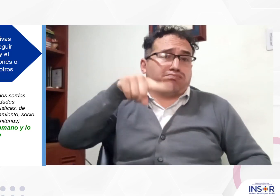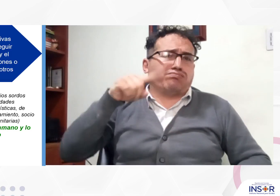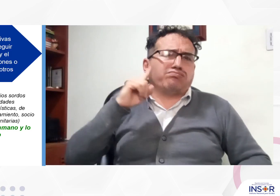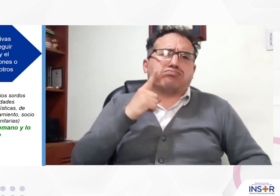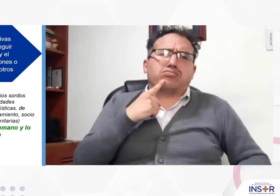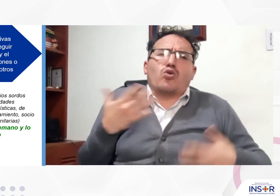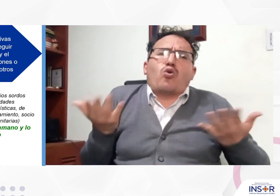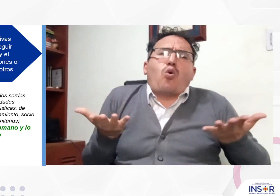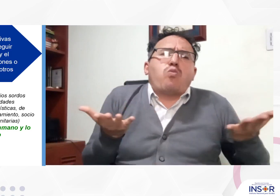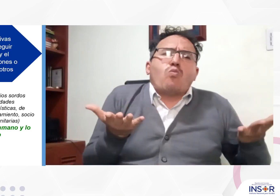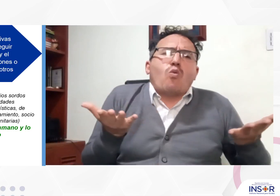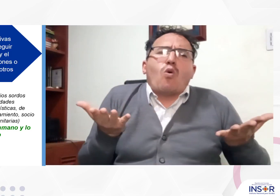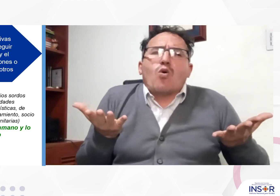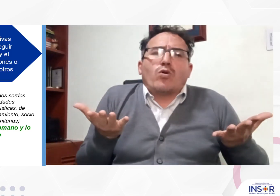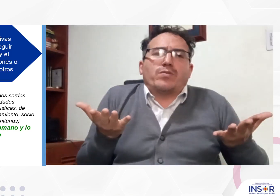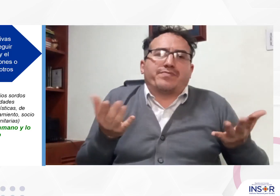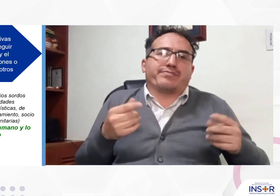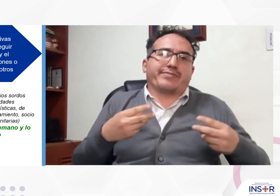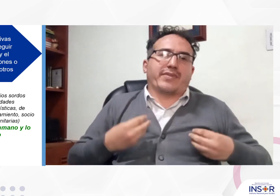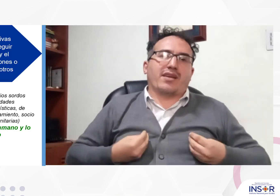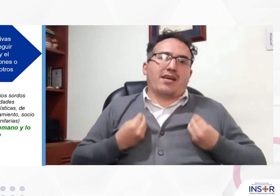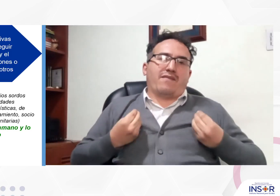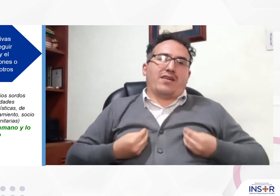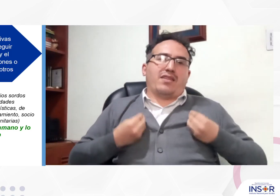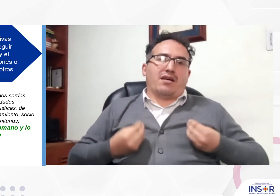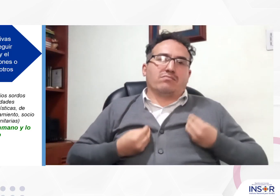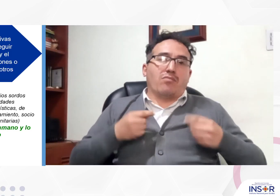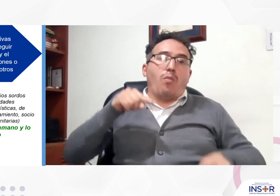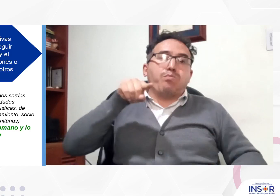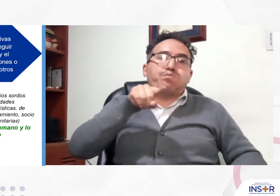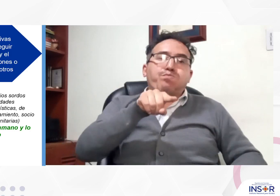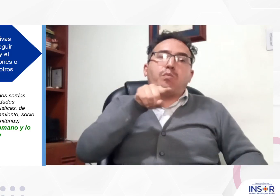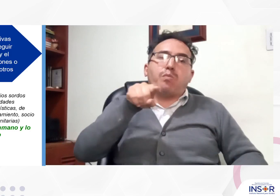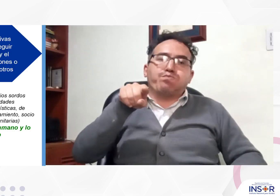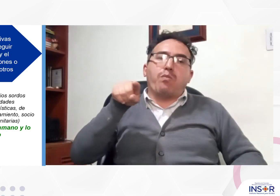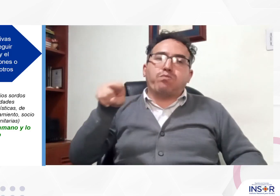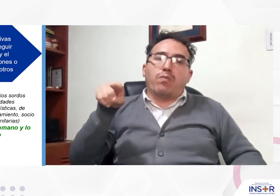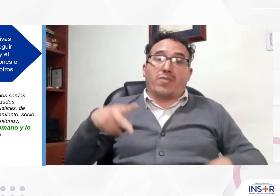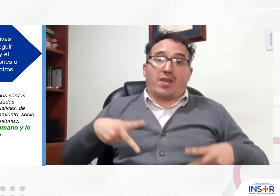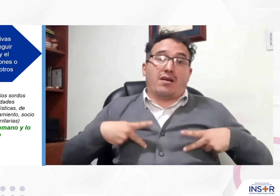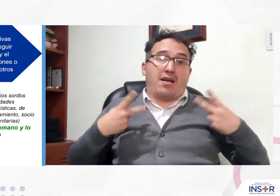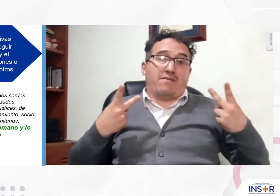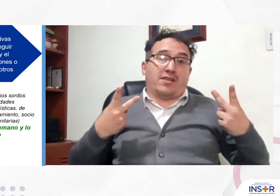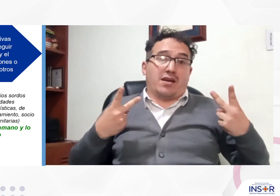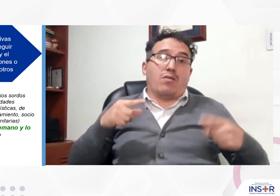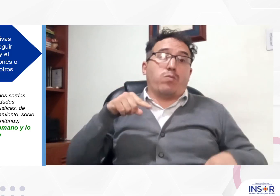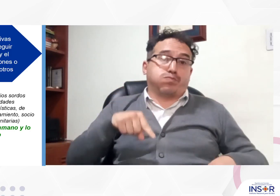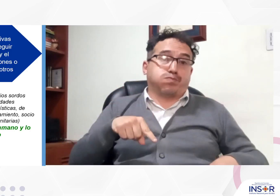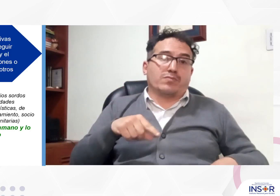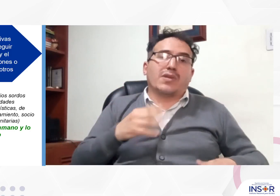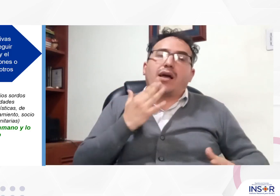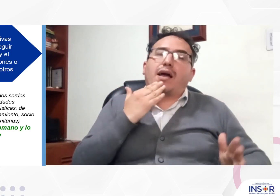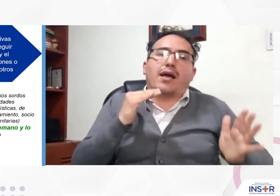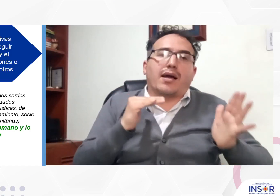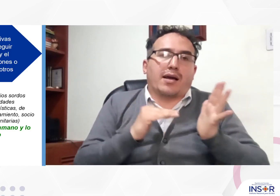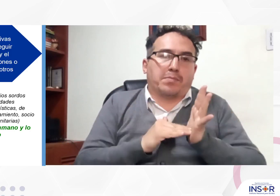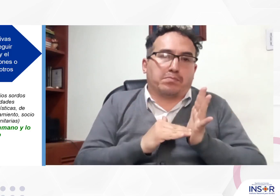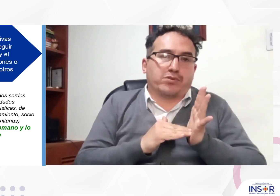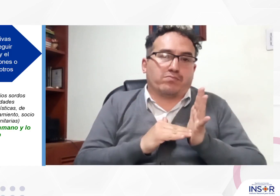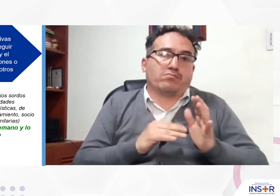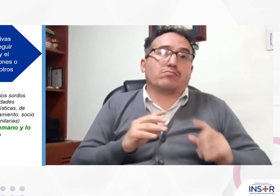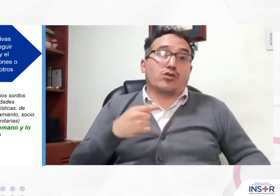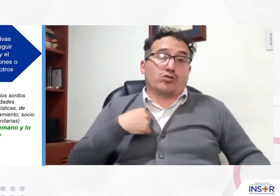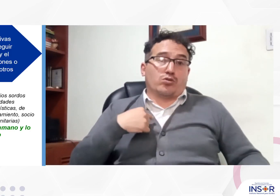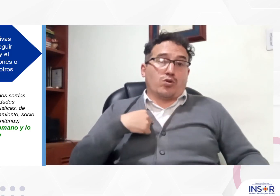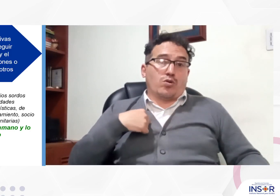problemas que pueden servir también de ayuda para la formulación. Evidentemente todo parte de esa vivencia particular sobre esa